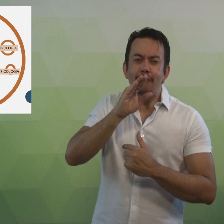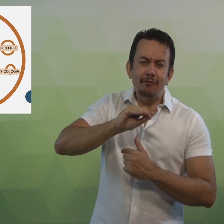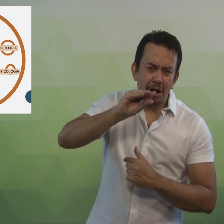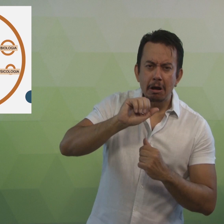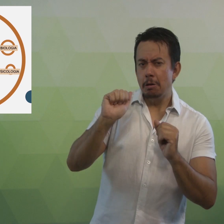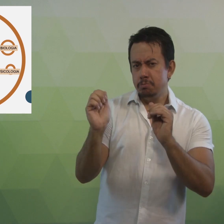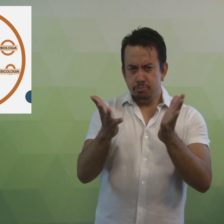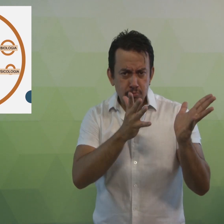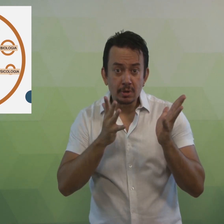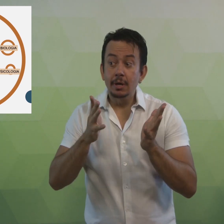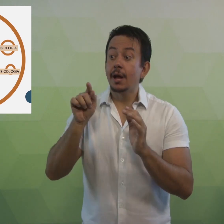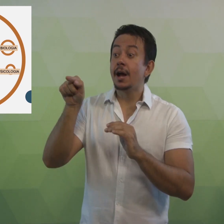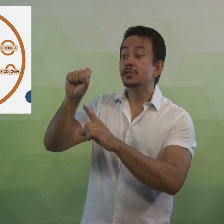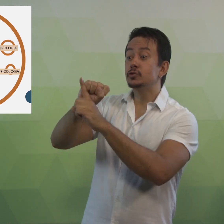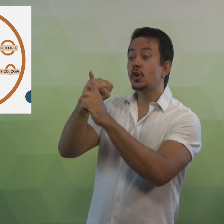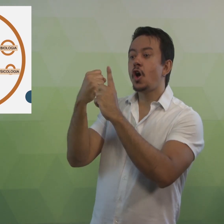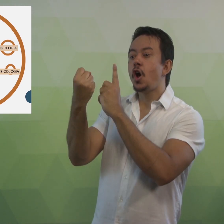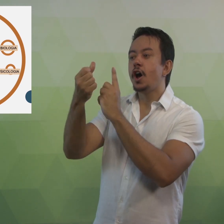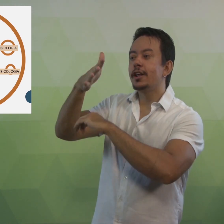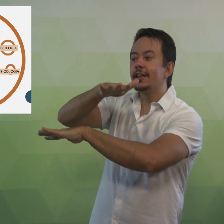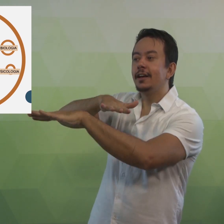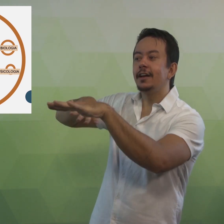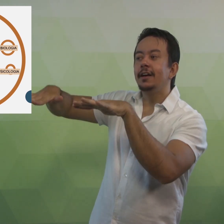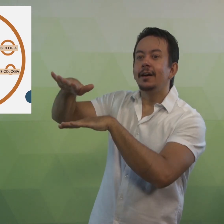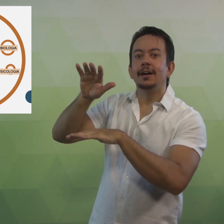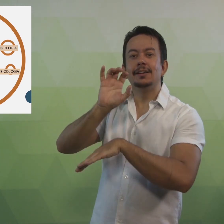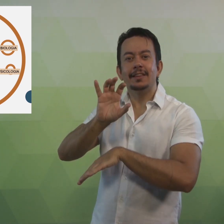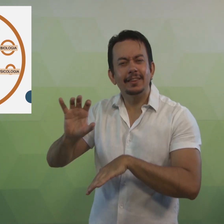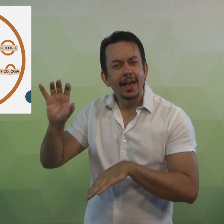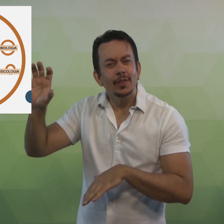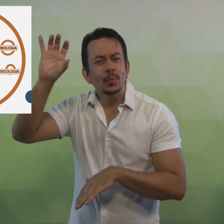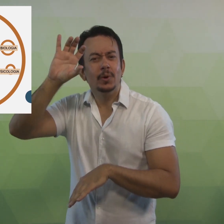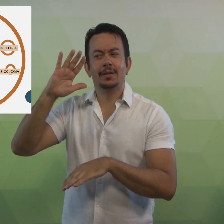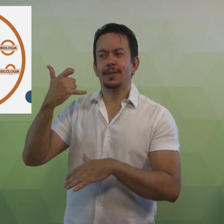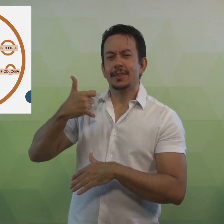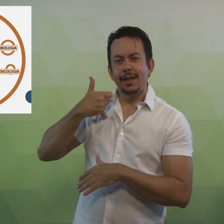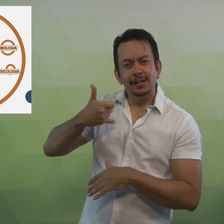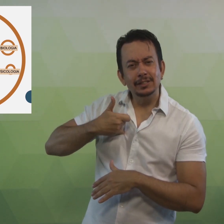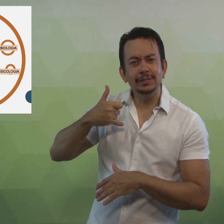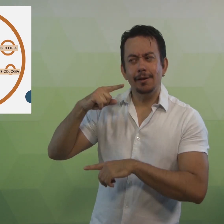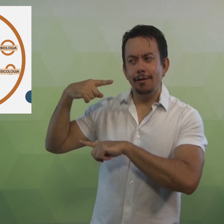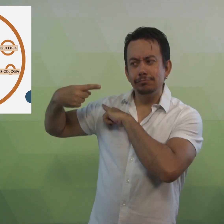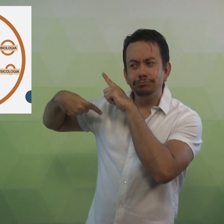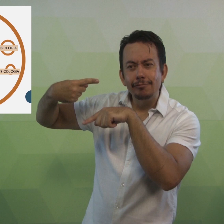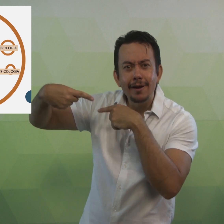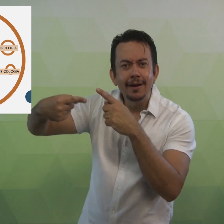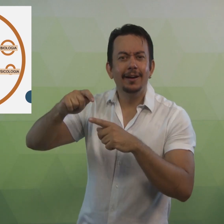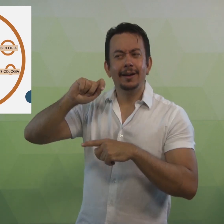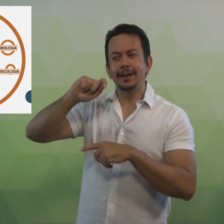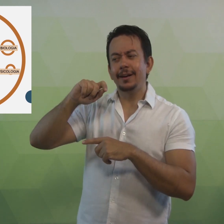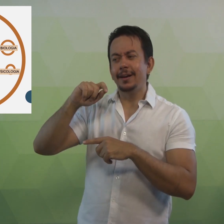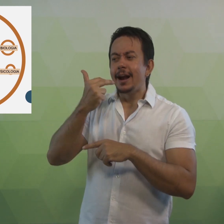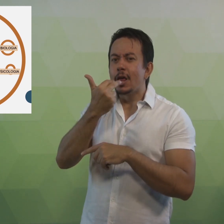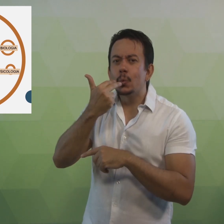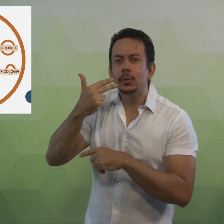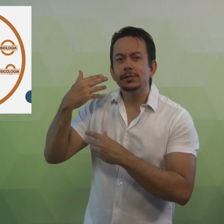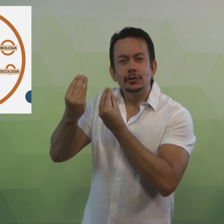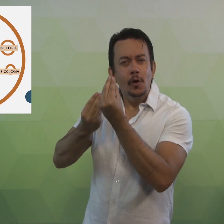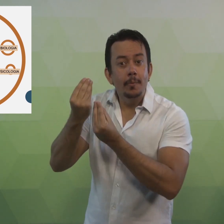da linguística, a sua fala oral ou em libras, quando ela é associada à sociologia, que nós observamos que